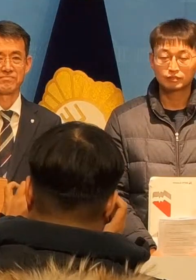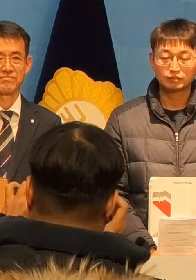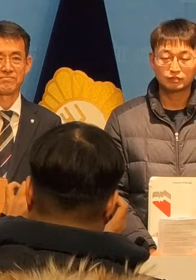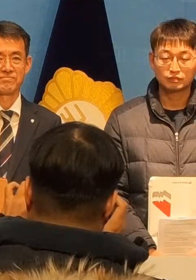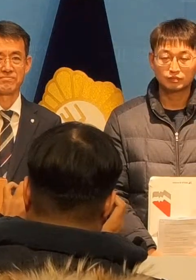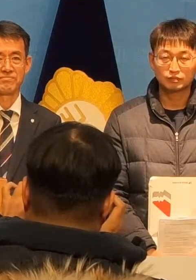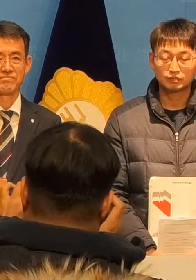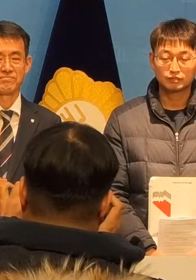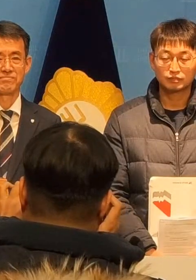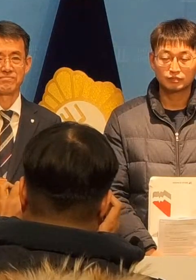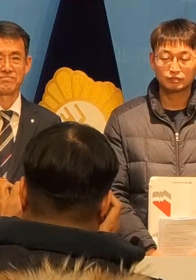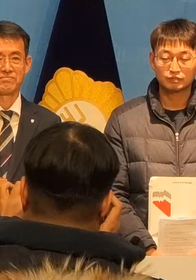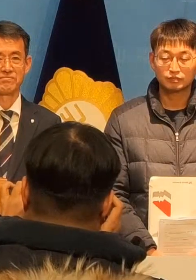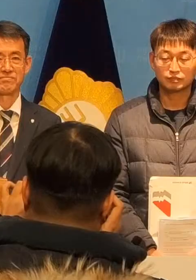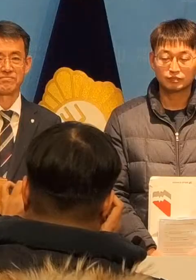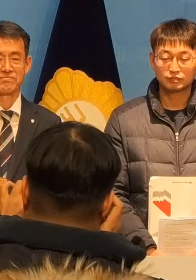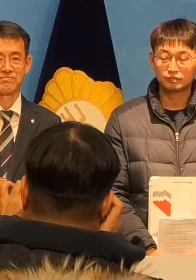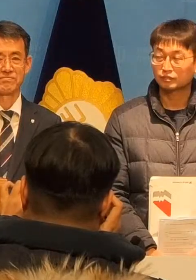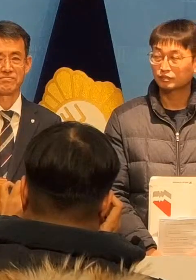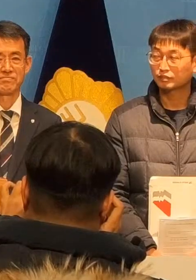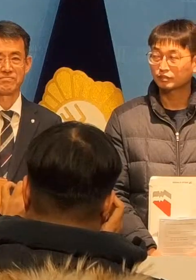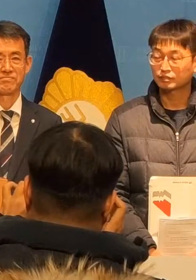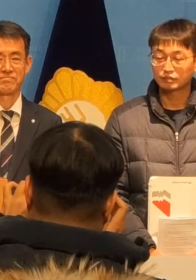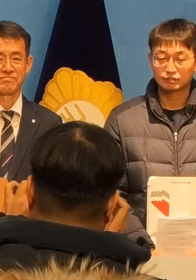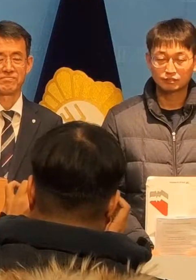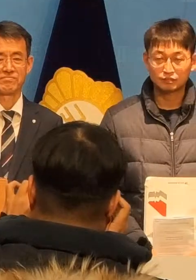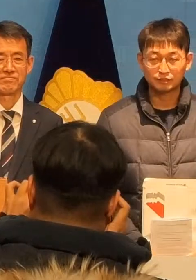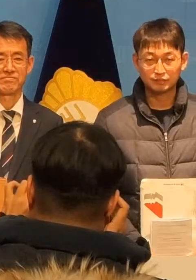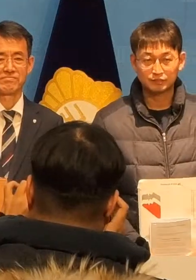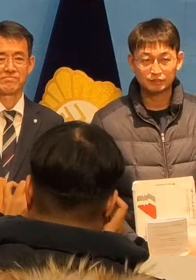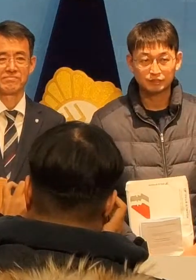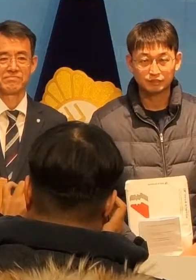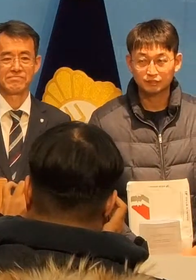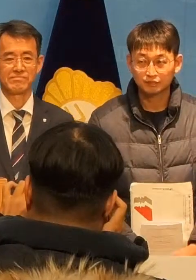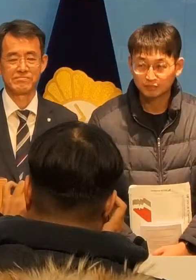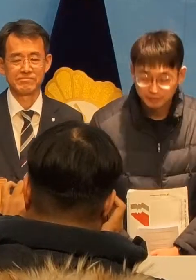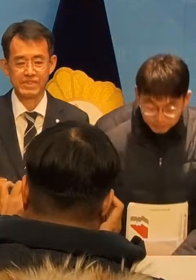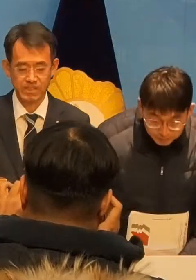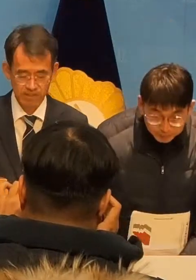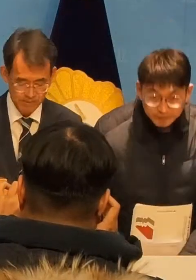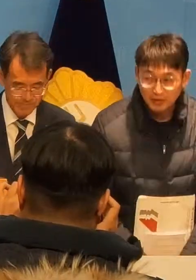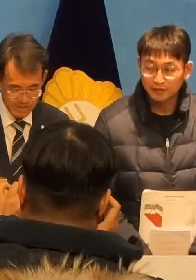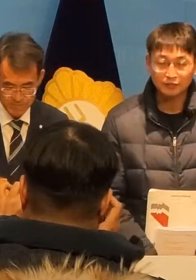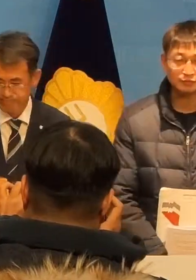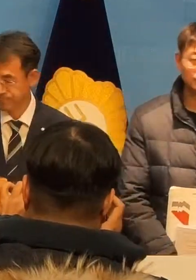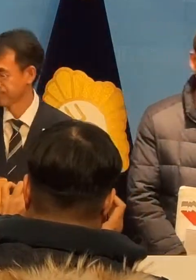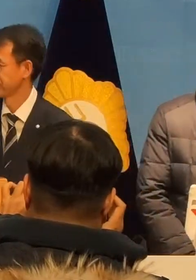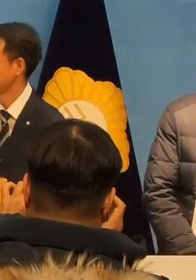공약이 실현되길 바랍니다. 이상 기자회견을 마치겠습니다. 감사합니다.